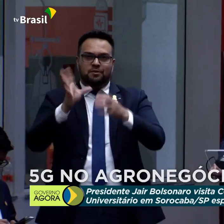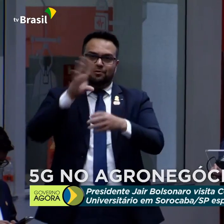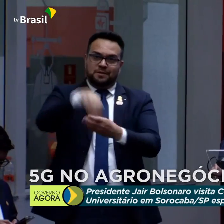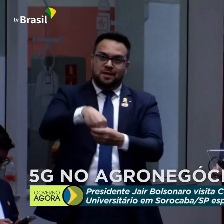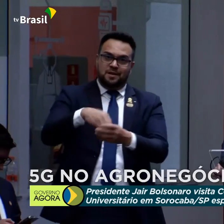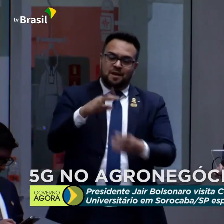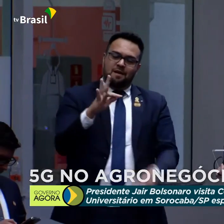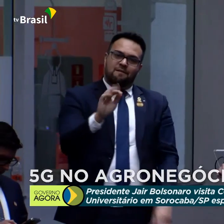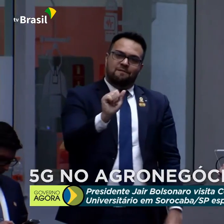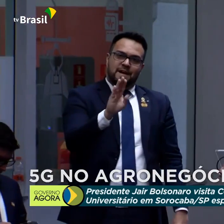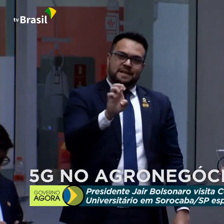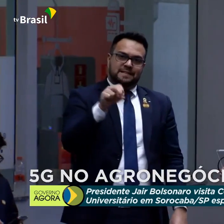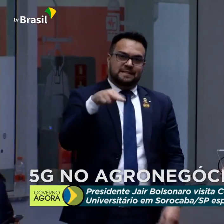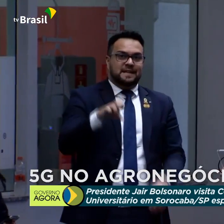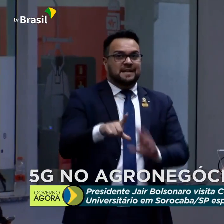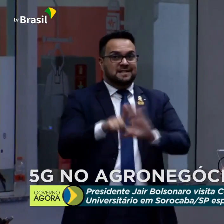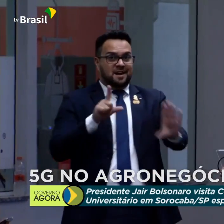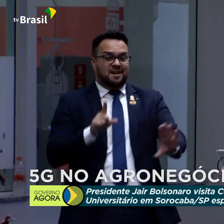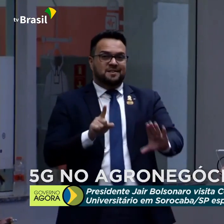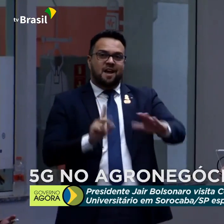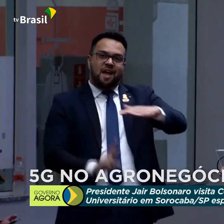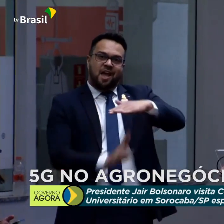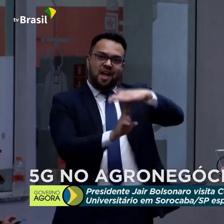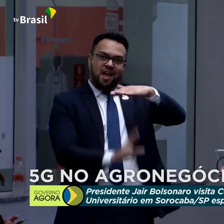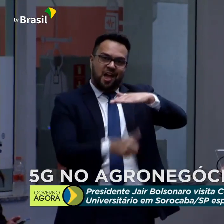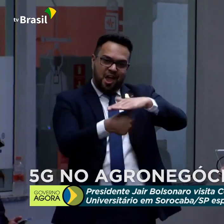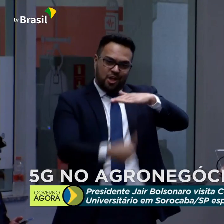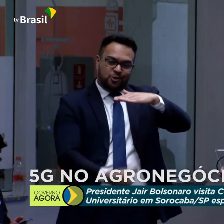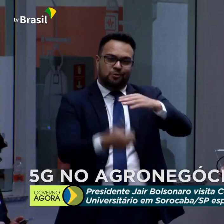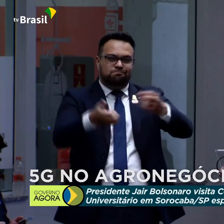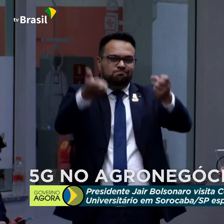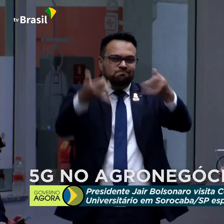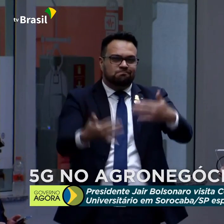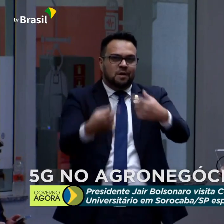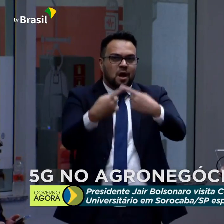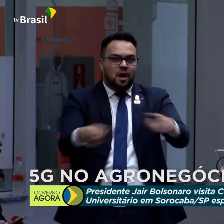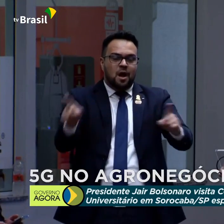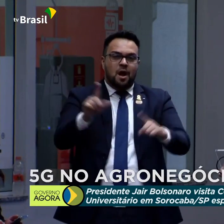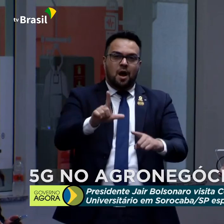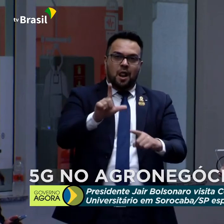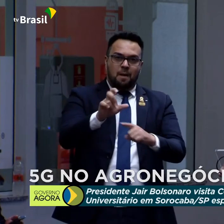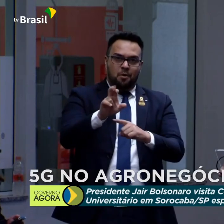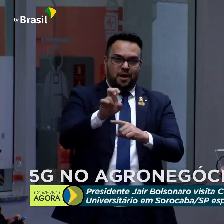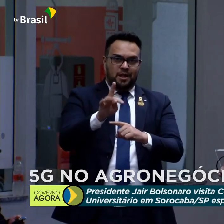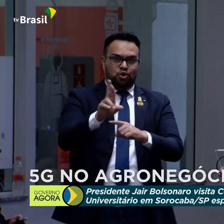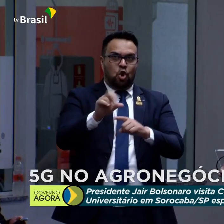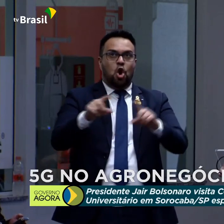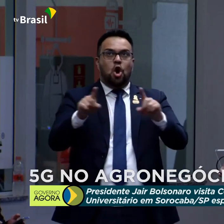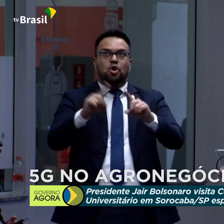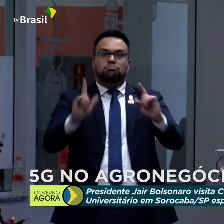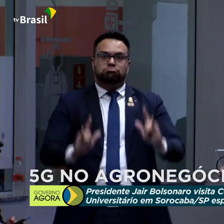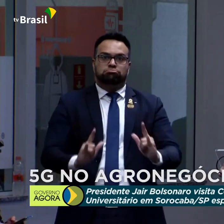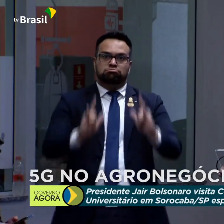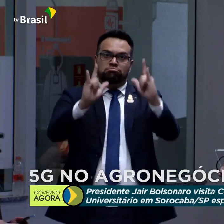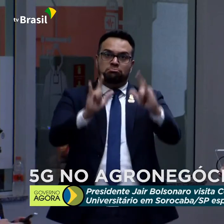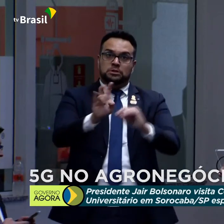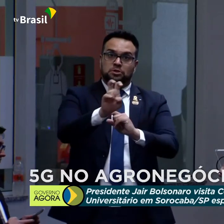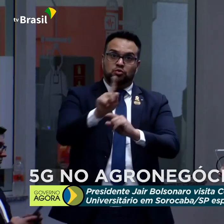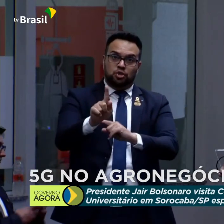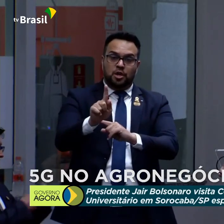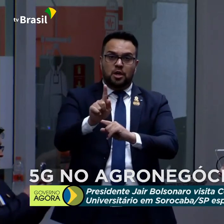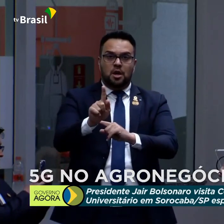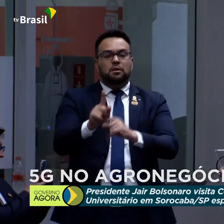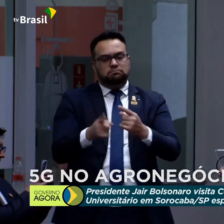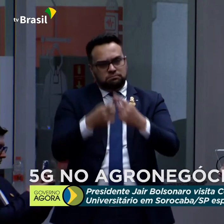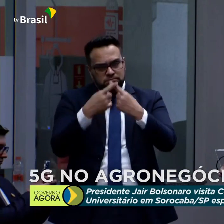como disse o reitor, a inauguração desse laboratório 5G acaba concretizando, colocando Sorocaba